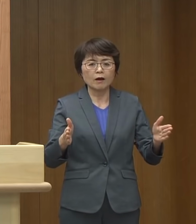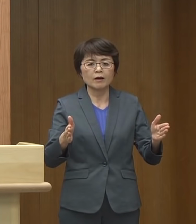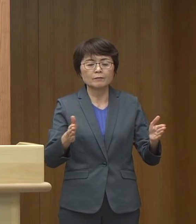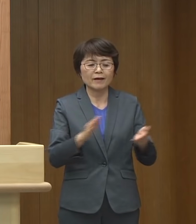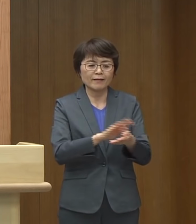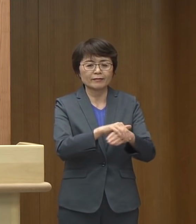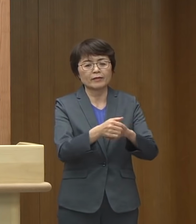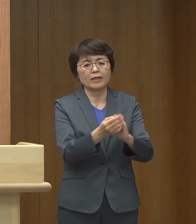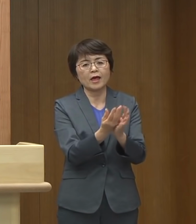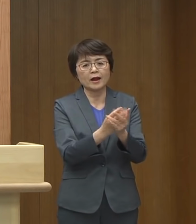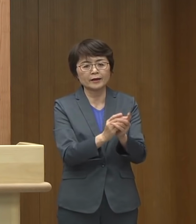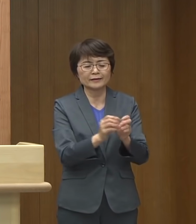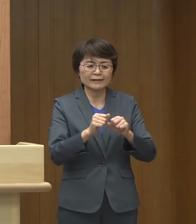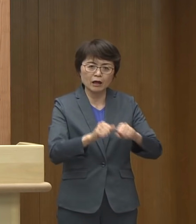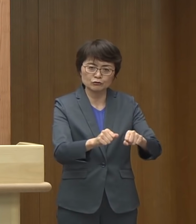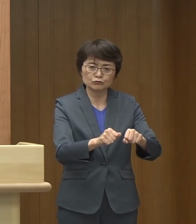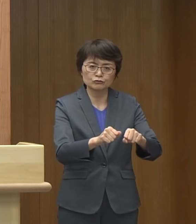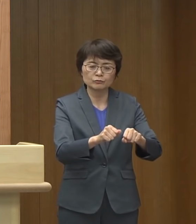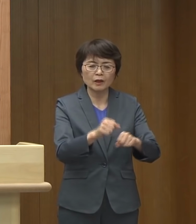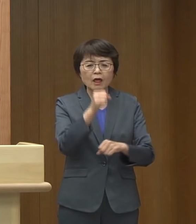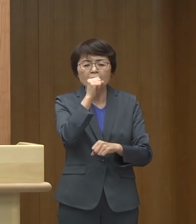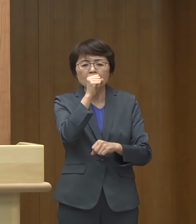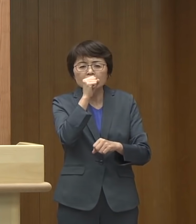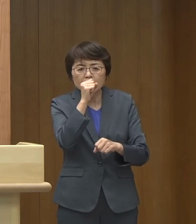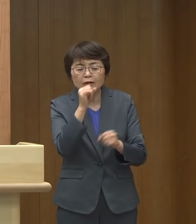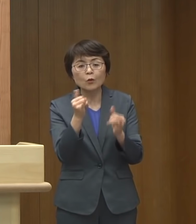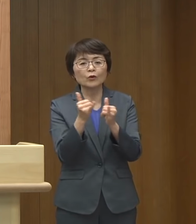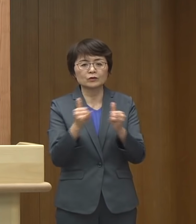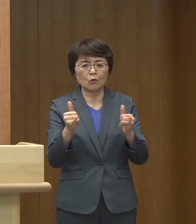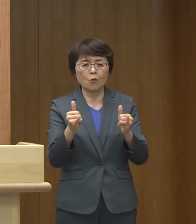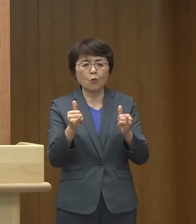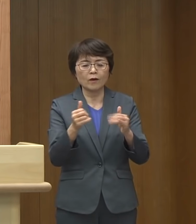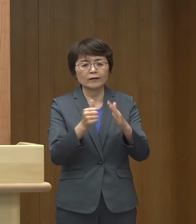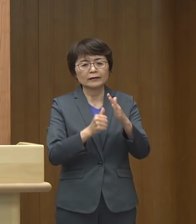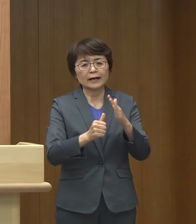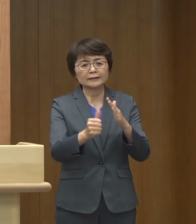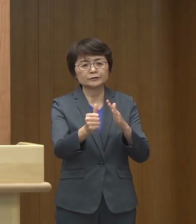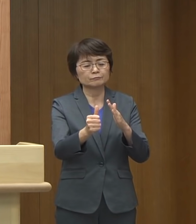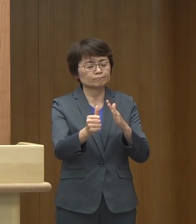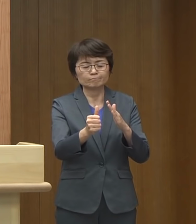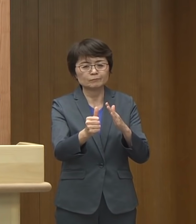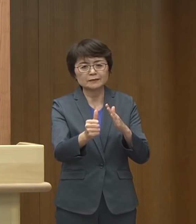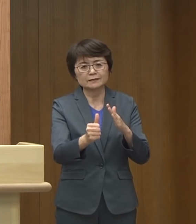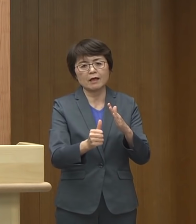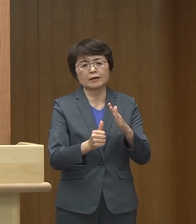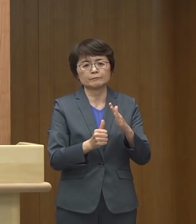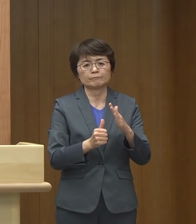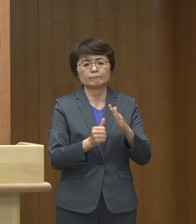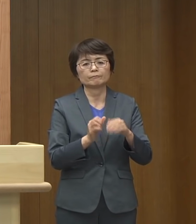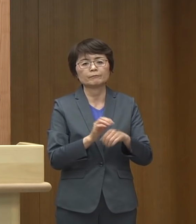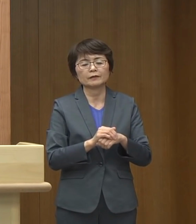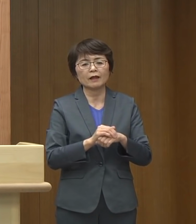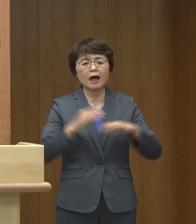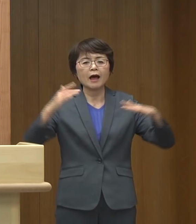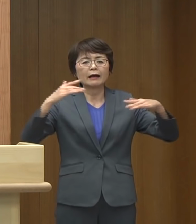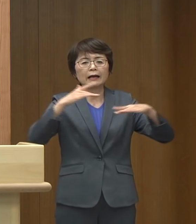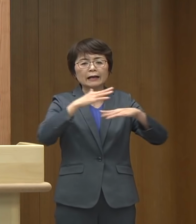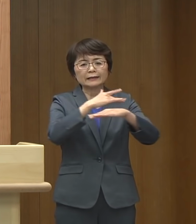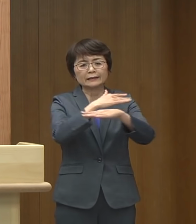洗いの励行はもちろん、風邪症状のある方の外出の自粛、換気の徹